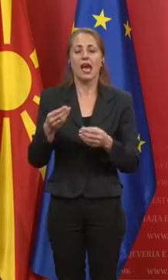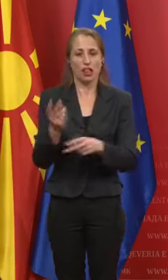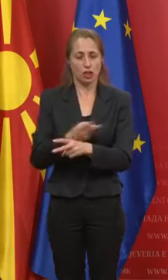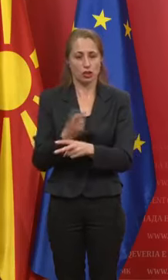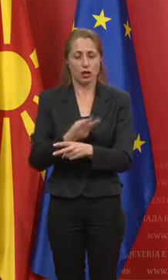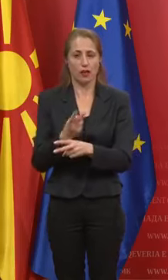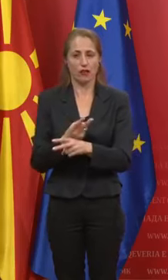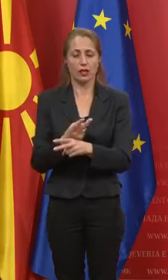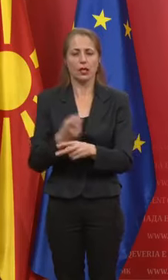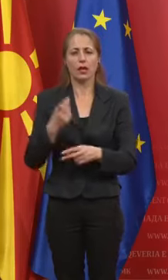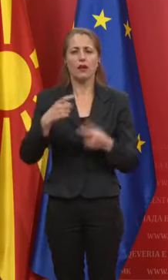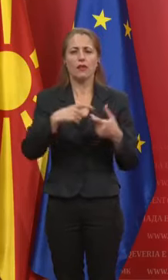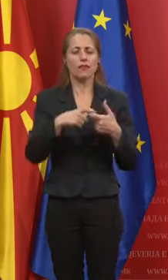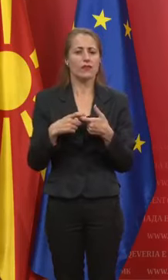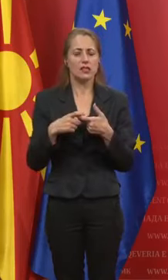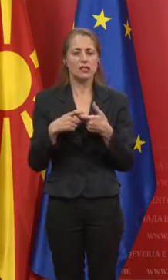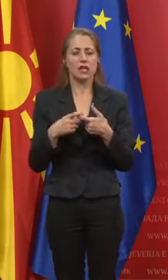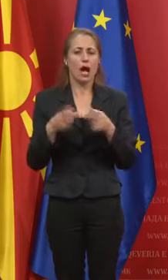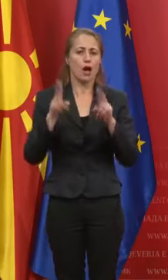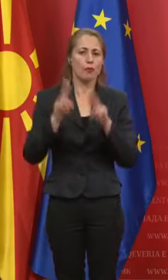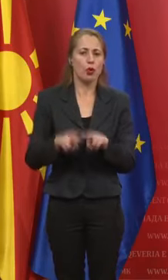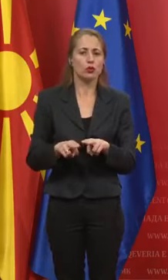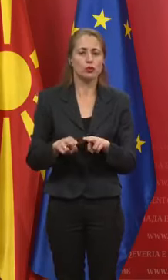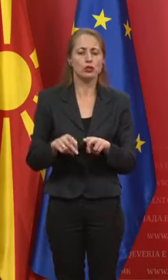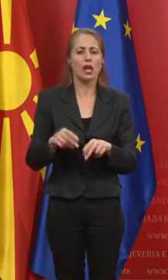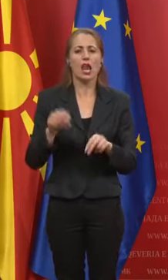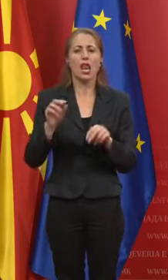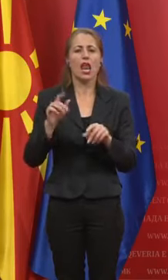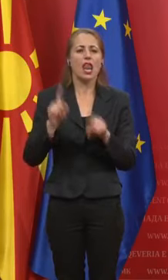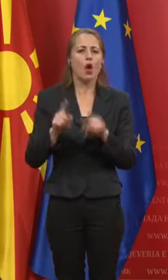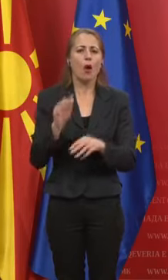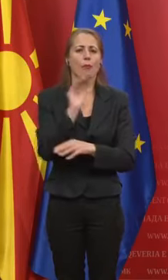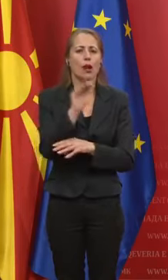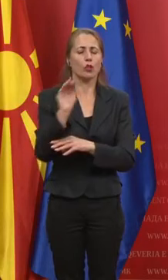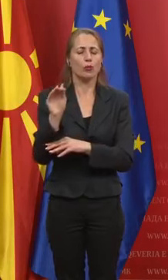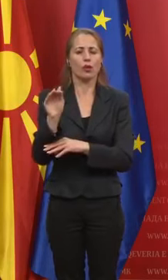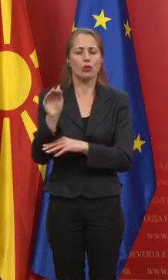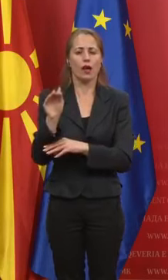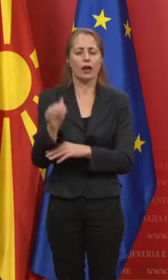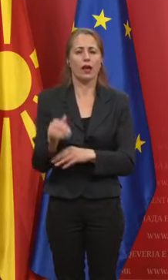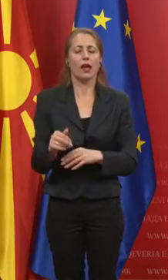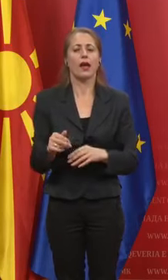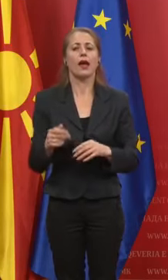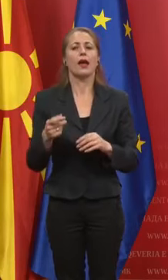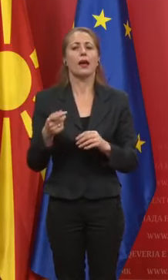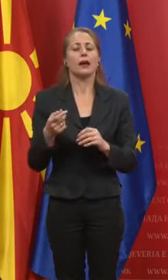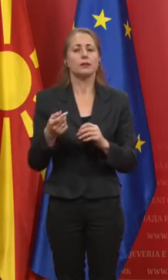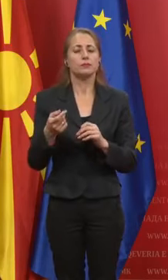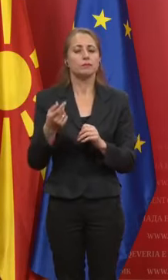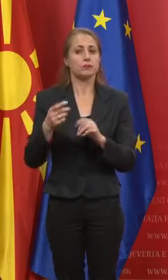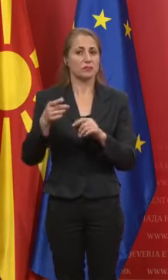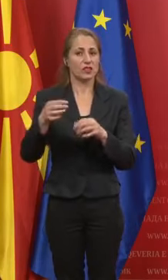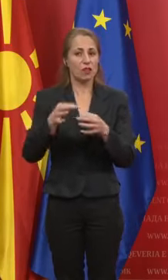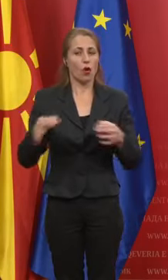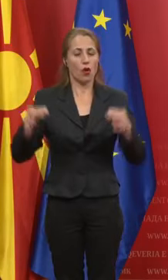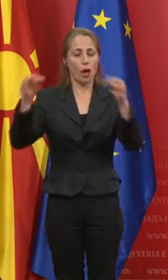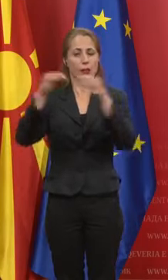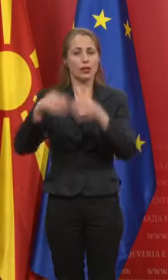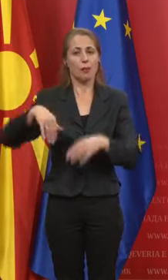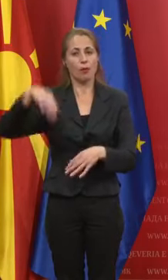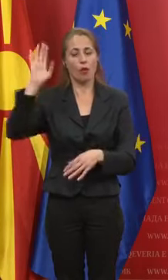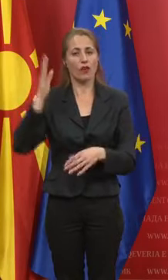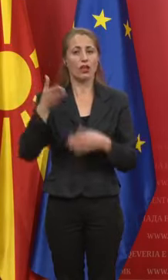смисла на може би некако предупредување за некои ризични региони во рамките на повеќето од